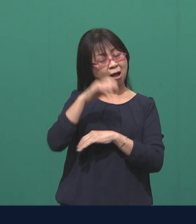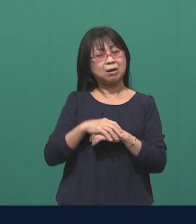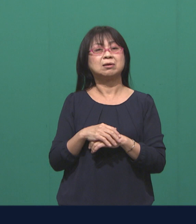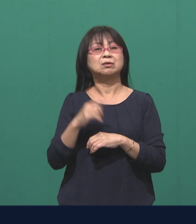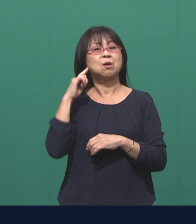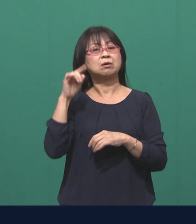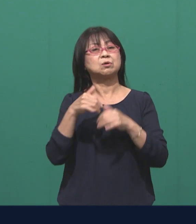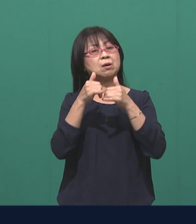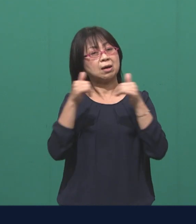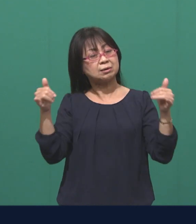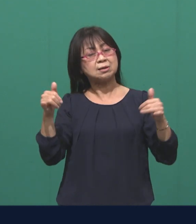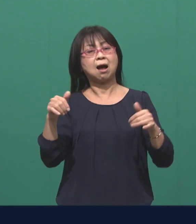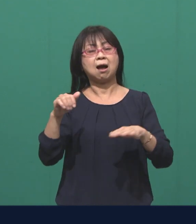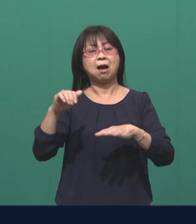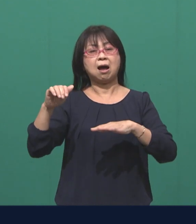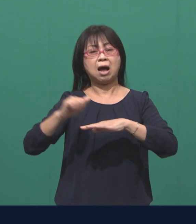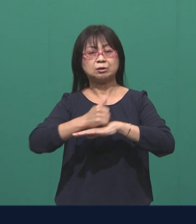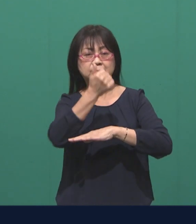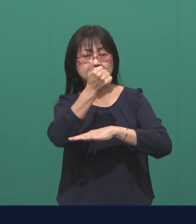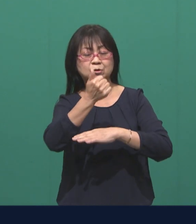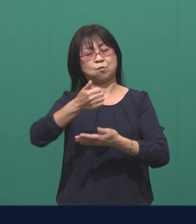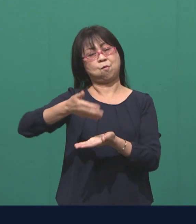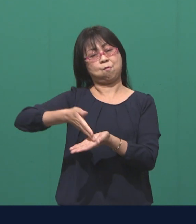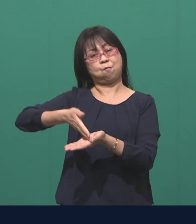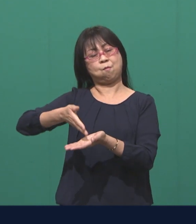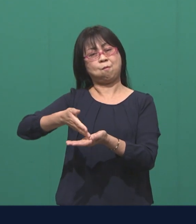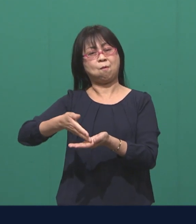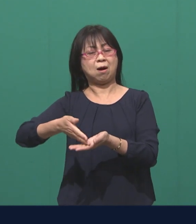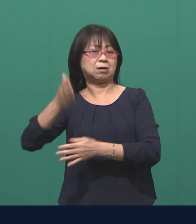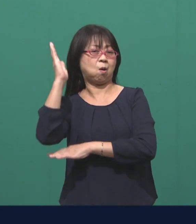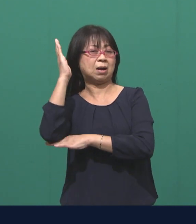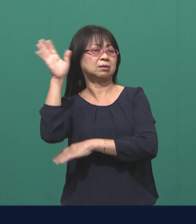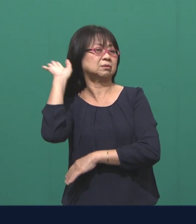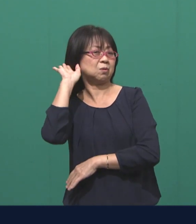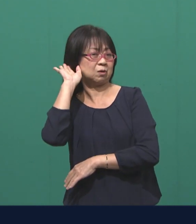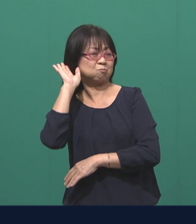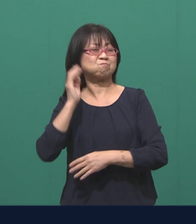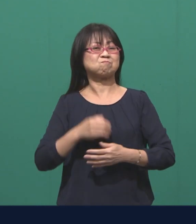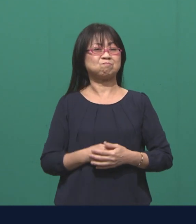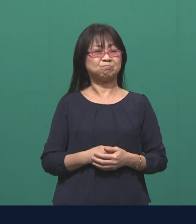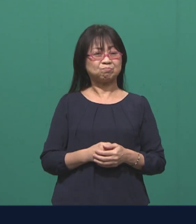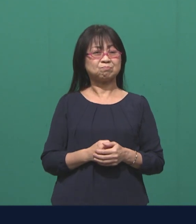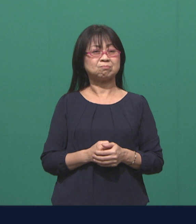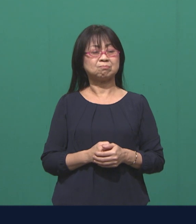今回は聴覚障害のあるアスリートのお話を聞きます。